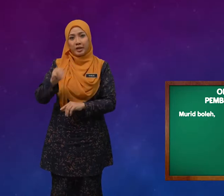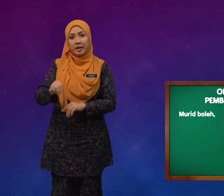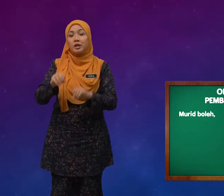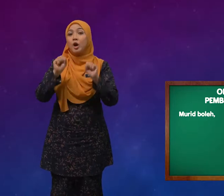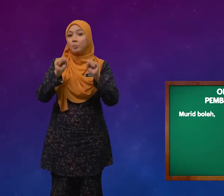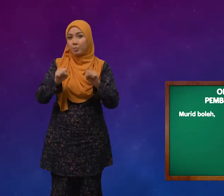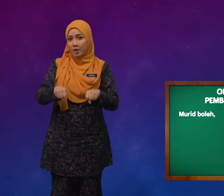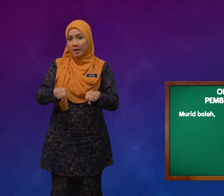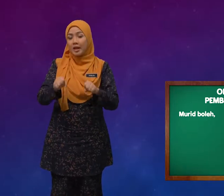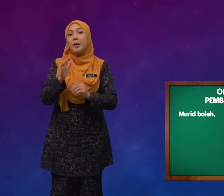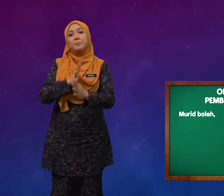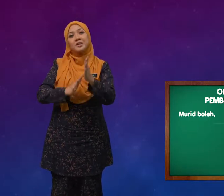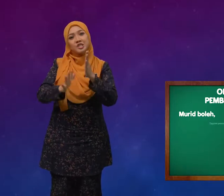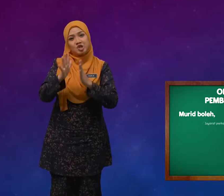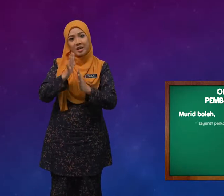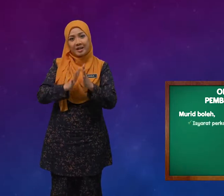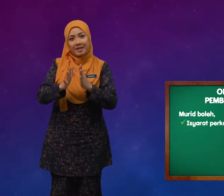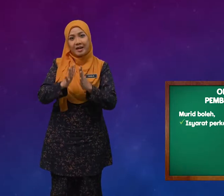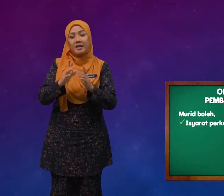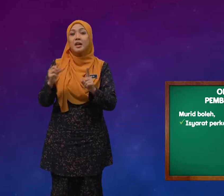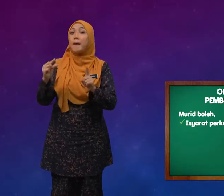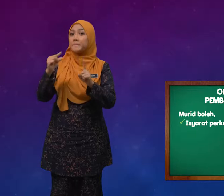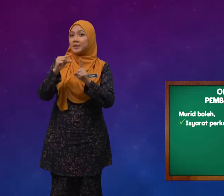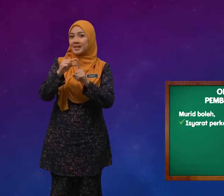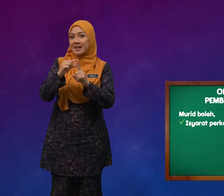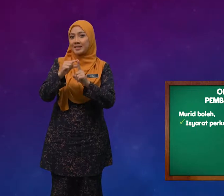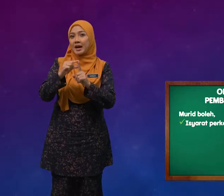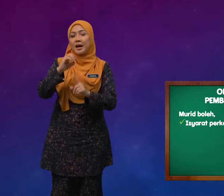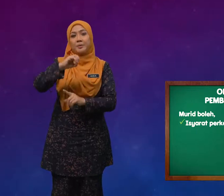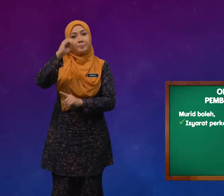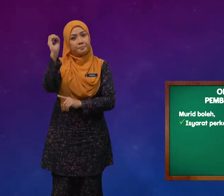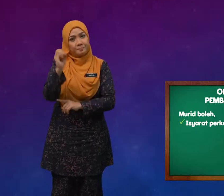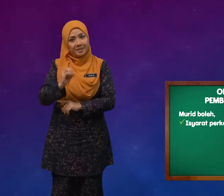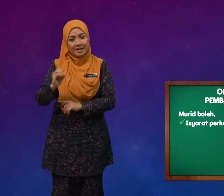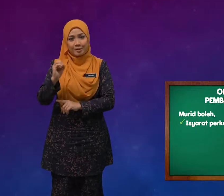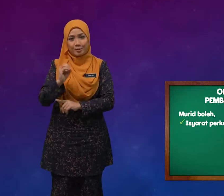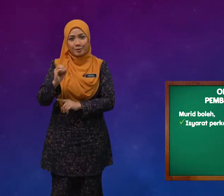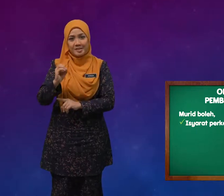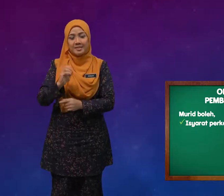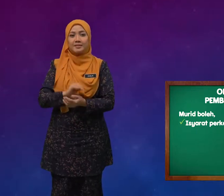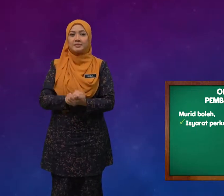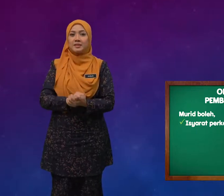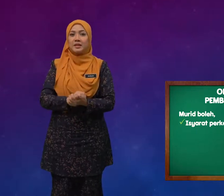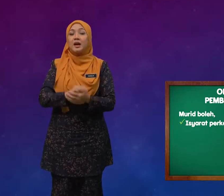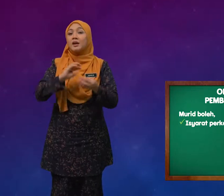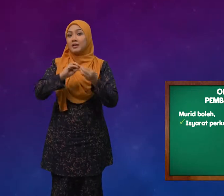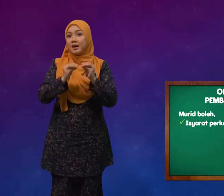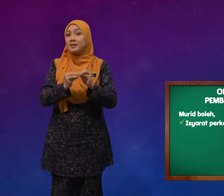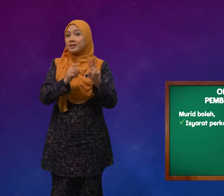murid boleh mengisyaratkan perkataan peratus. Yang